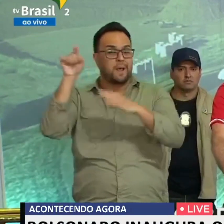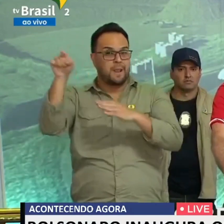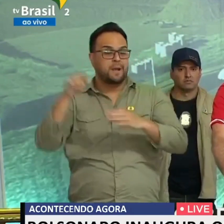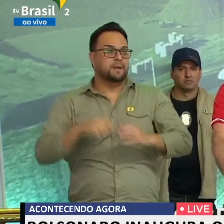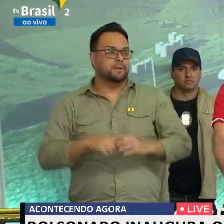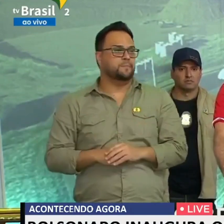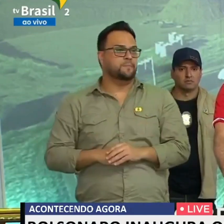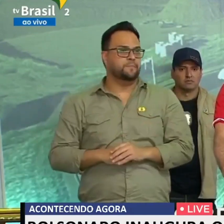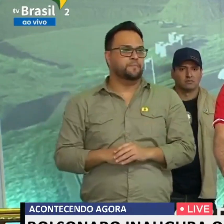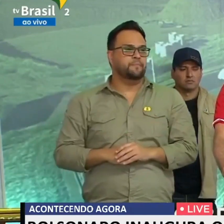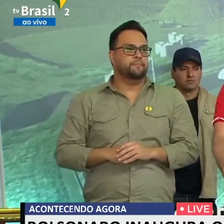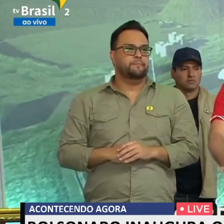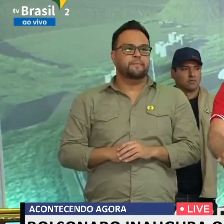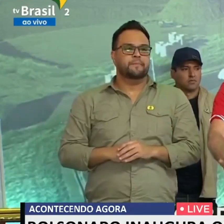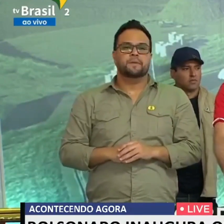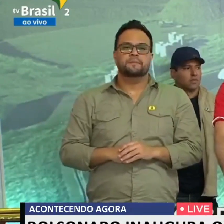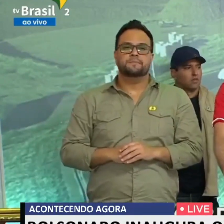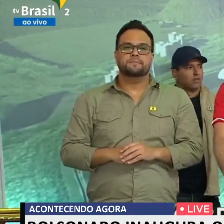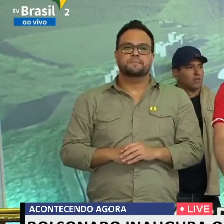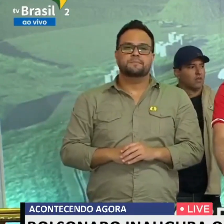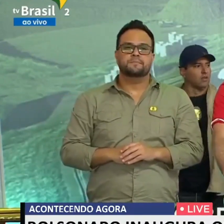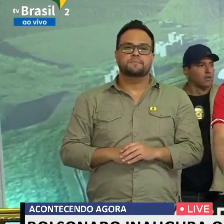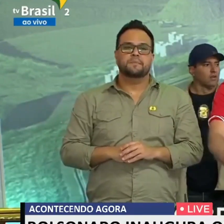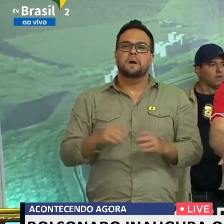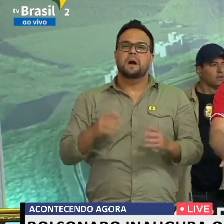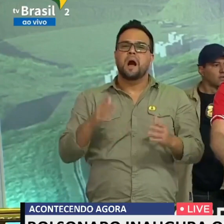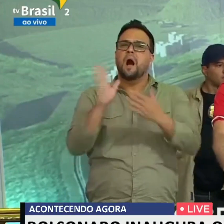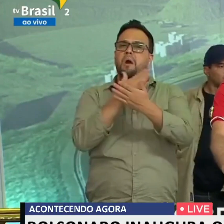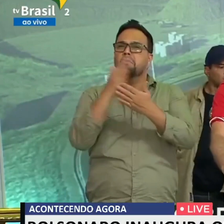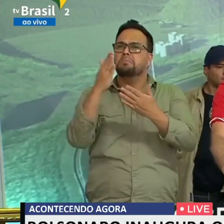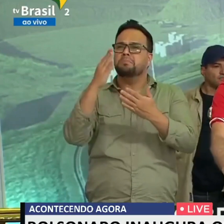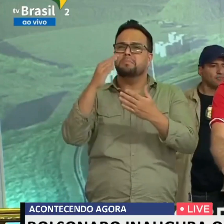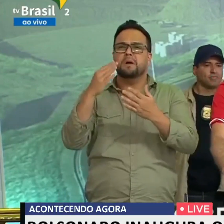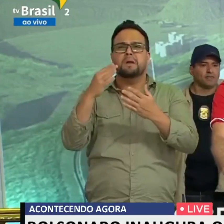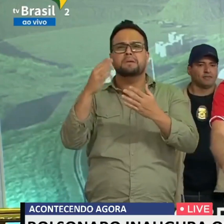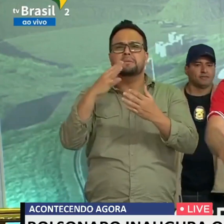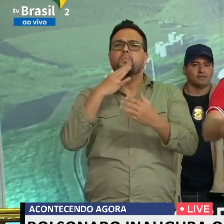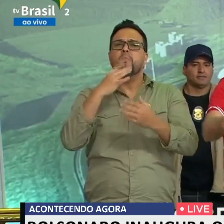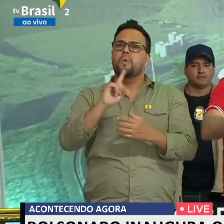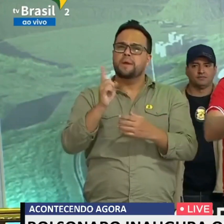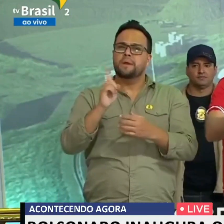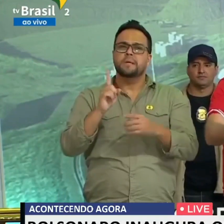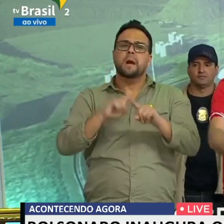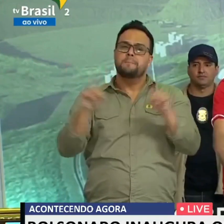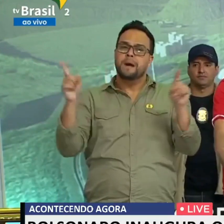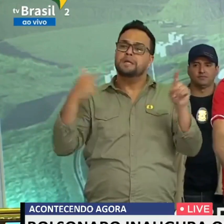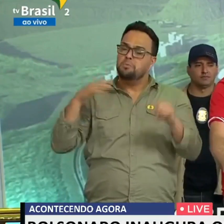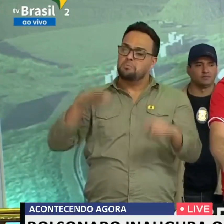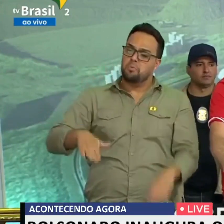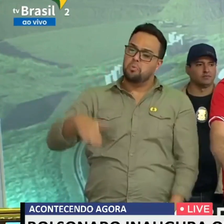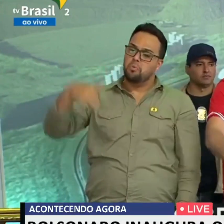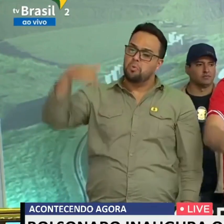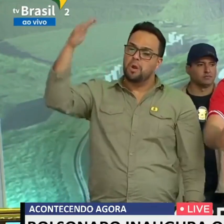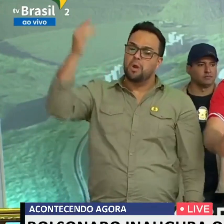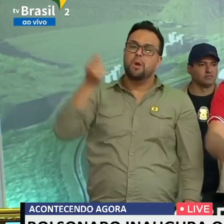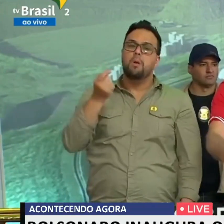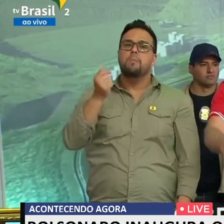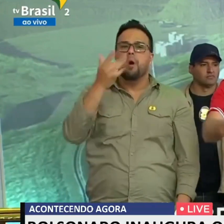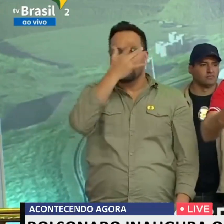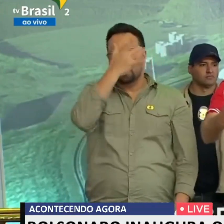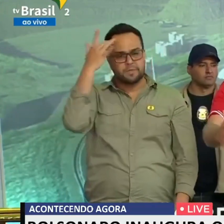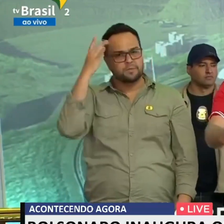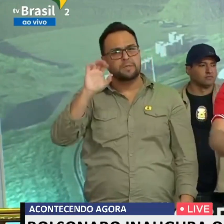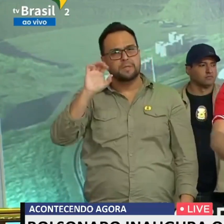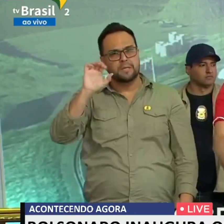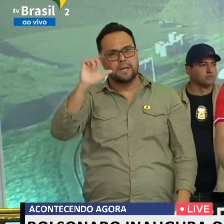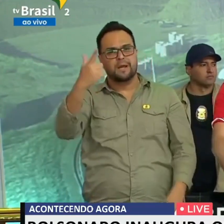bastante desconhecida, se não fosse eu ter sido criado lá e algumas poucas personalidades, obviamente,